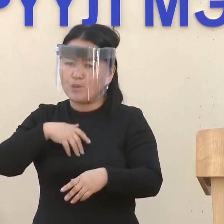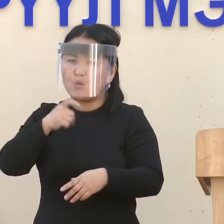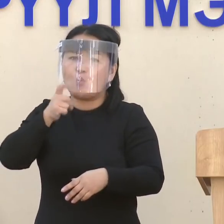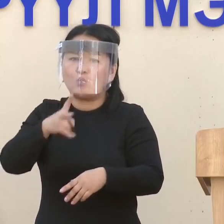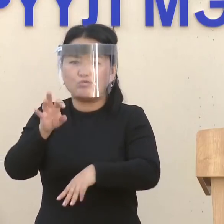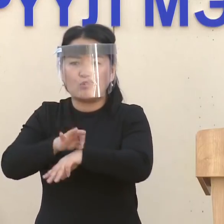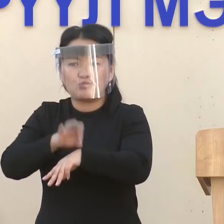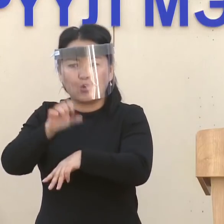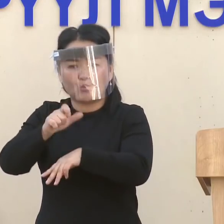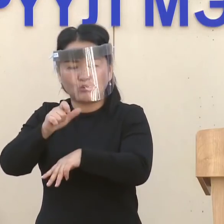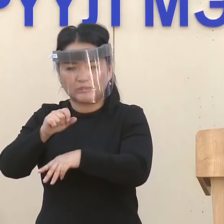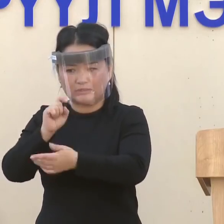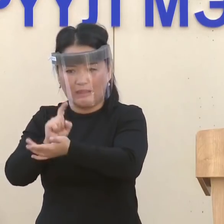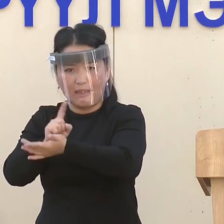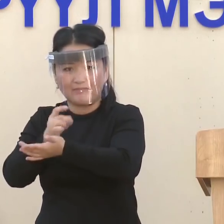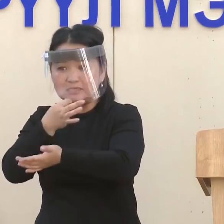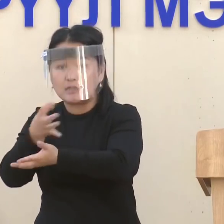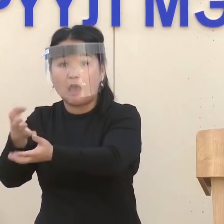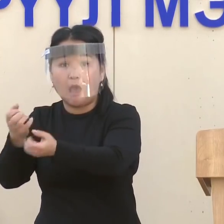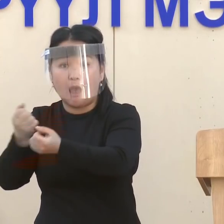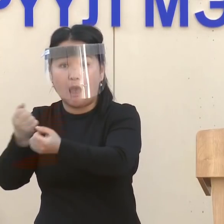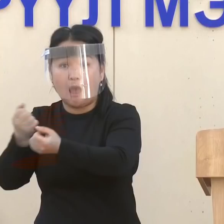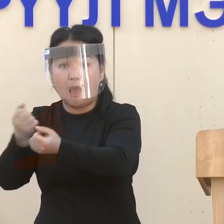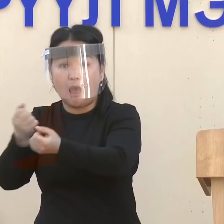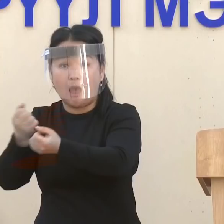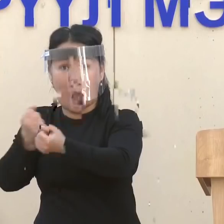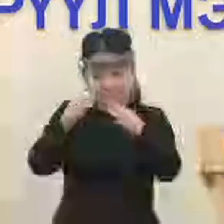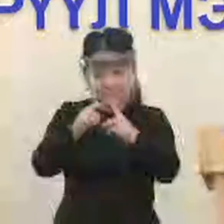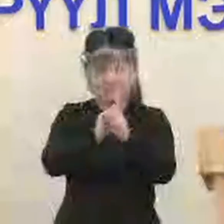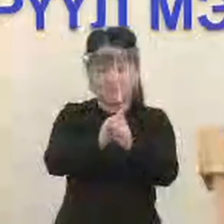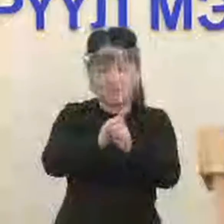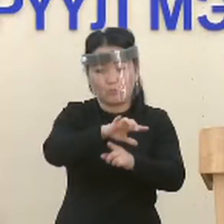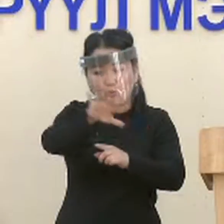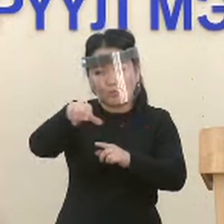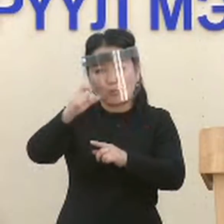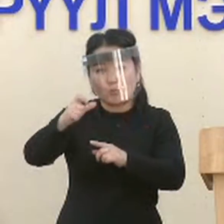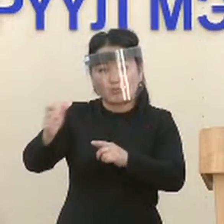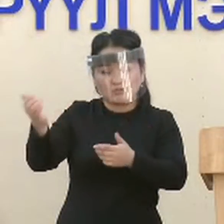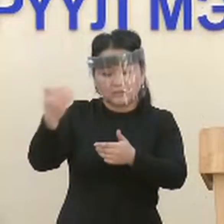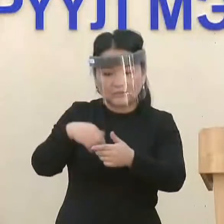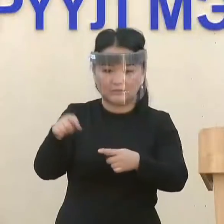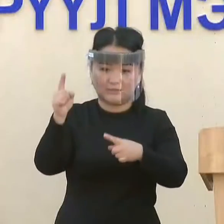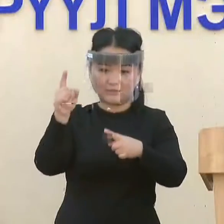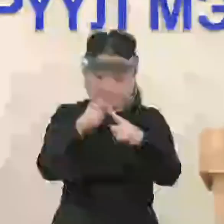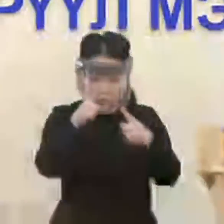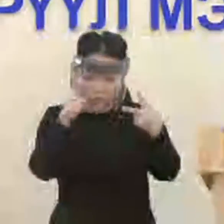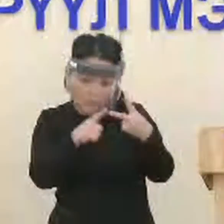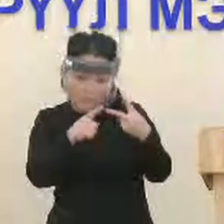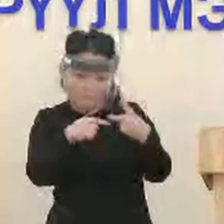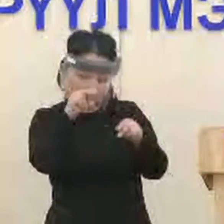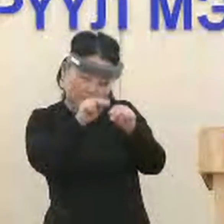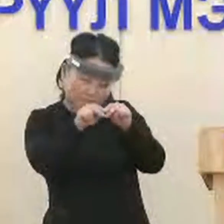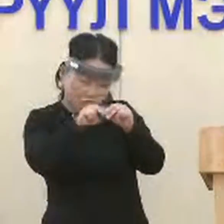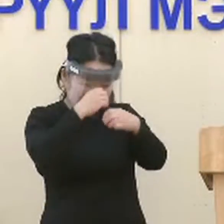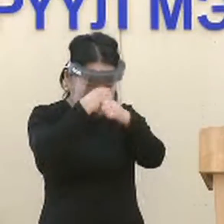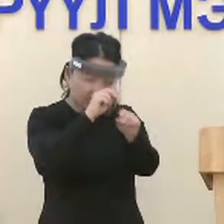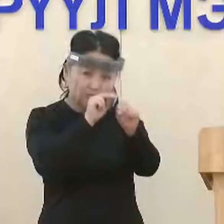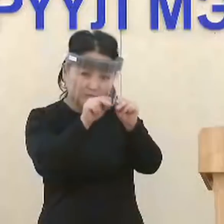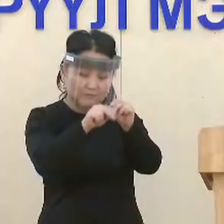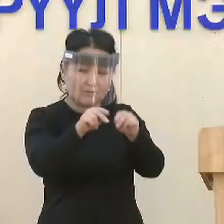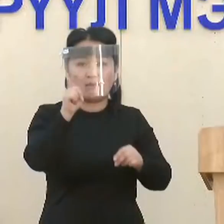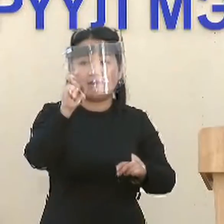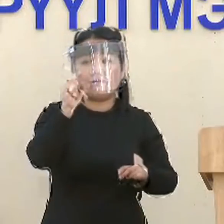энэ шийдвэрийн дагуу ирсэн хүмүүсийг давтан 2 удаа шинжилж хянаж үзлээ. Энэ дотор бол бас энэ